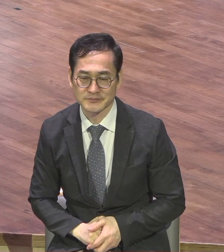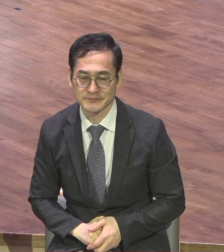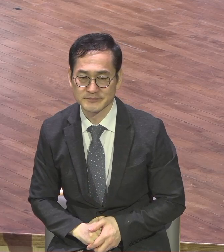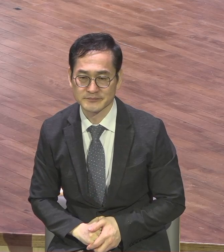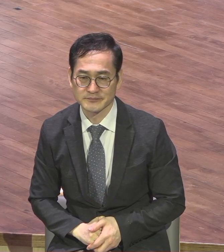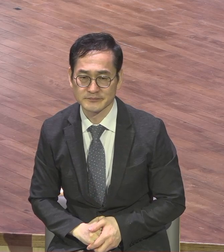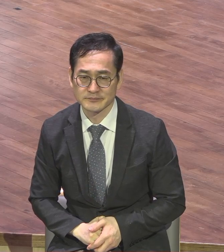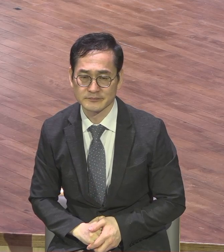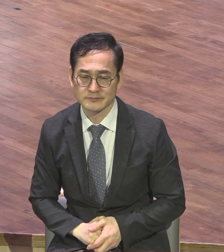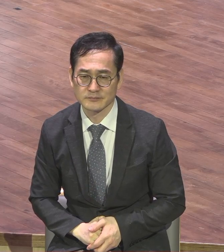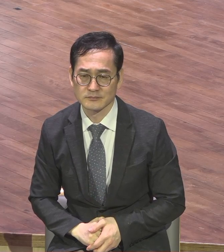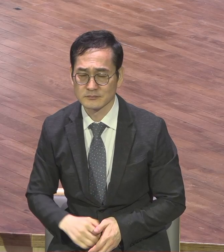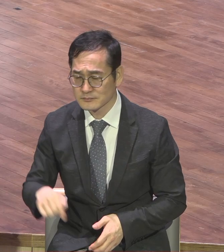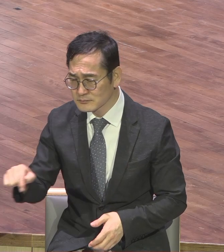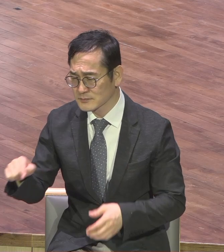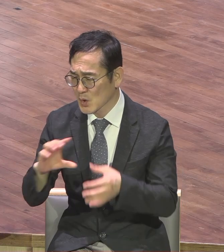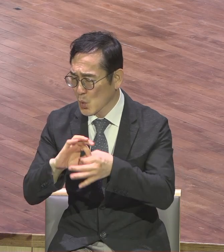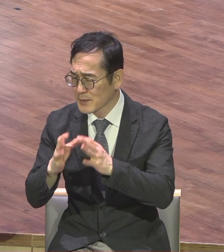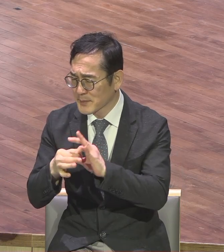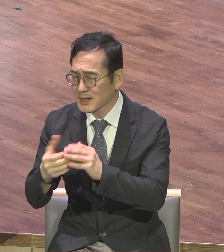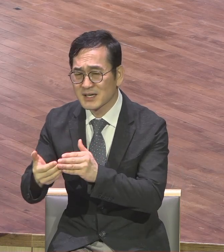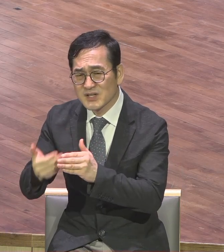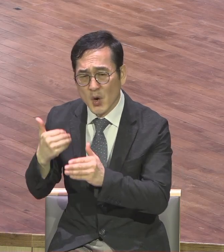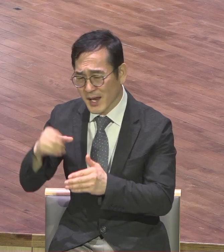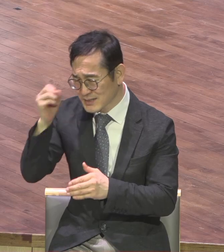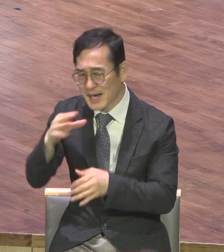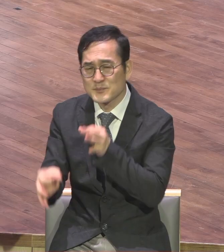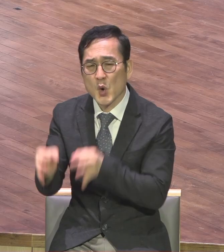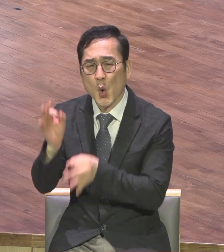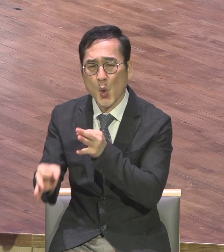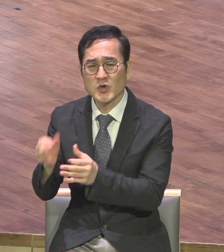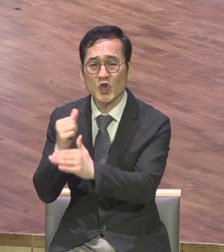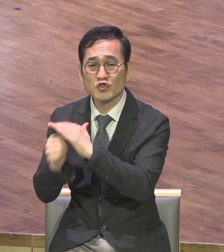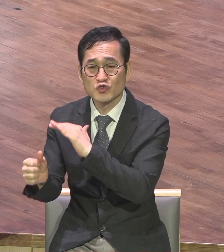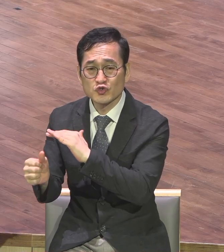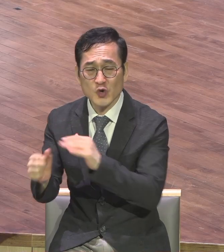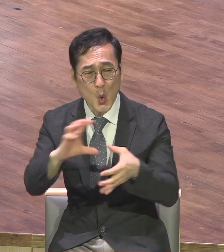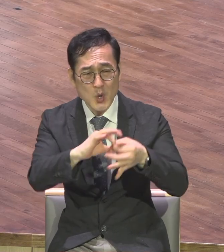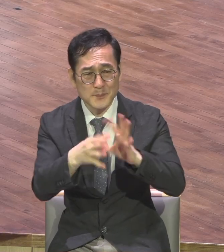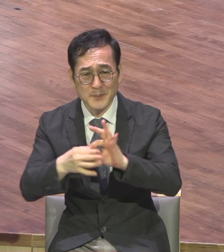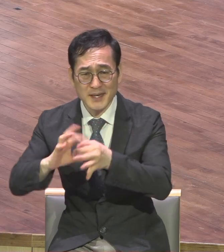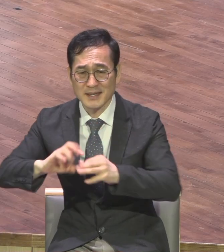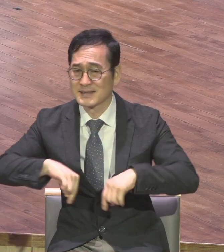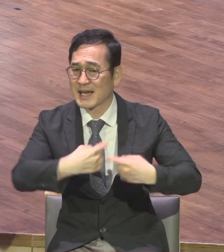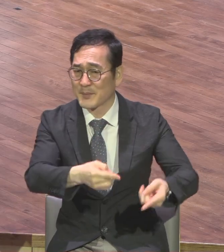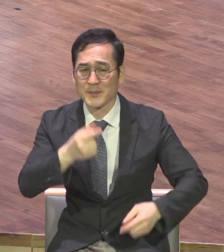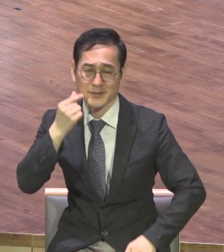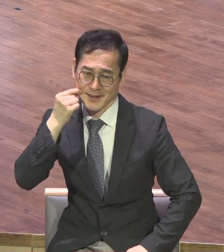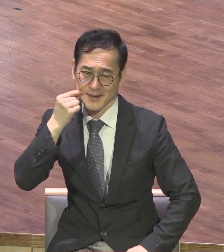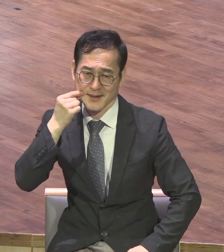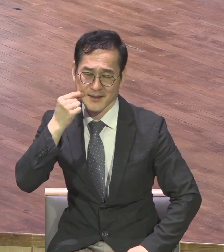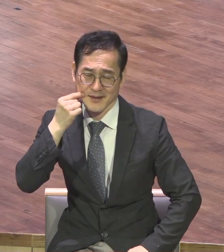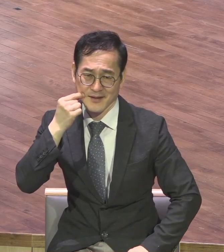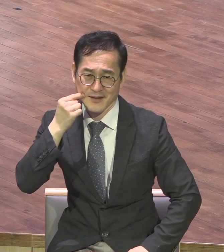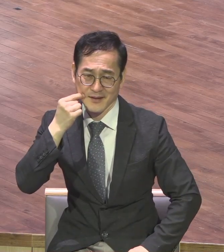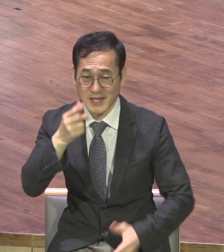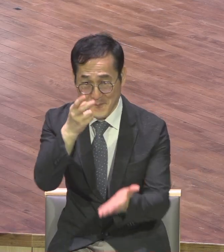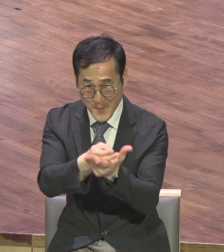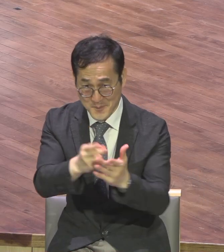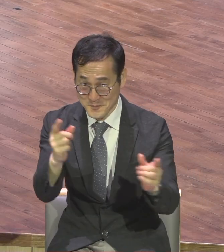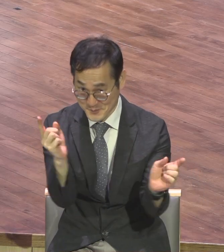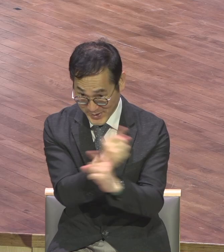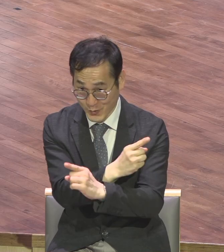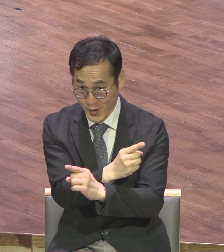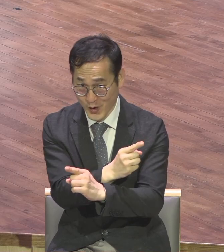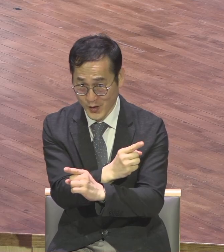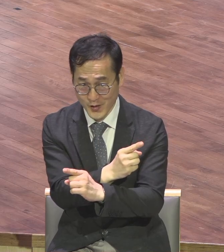바로 세레나 올림픽 전까지는 프로 선수들은 이 올림픽에 참가할 수 없었어요. 그런데 법이